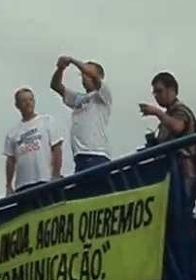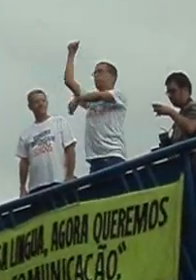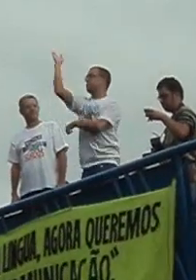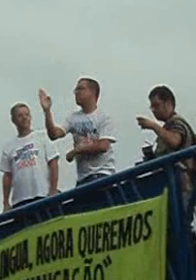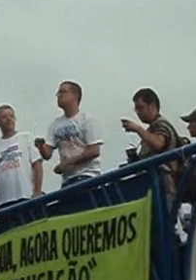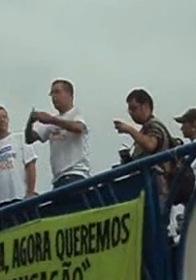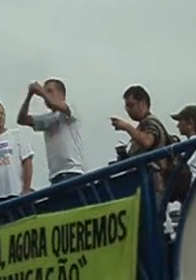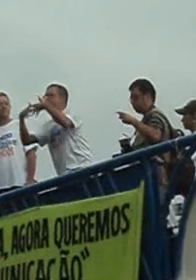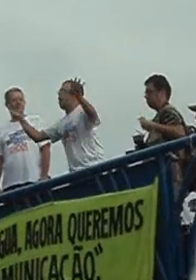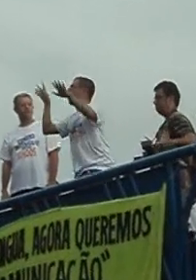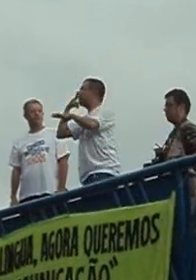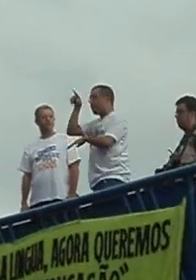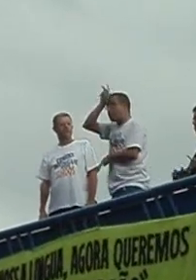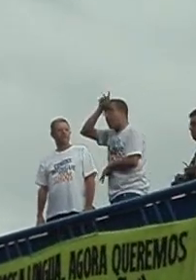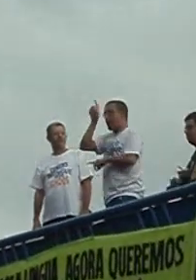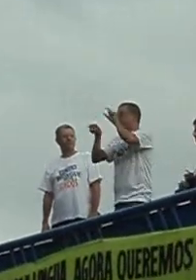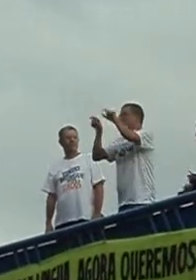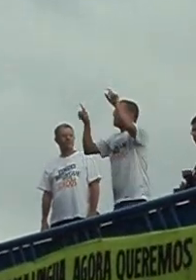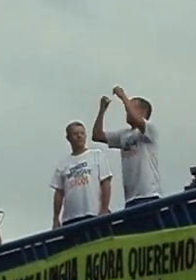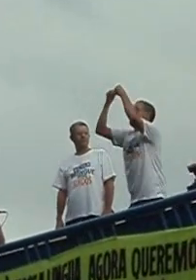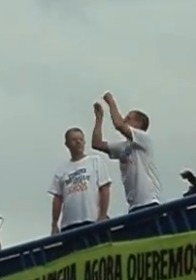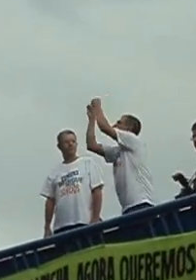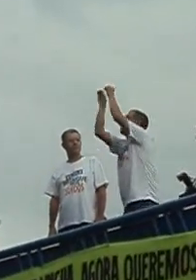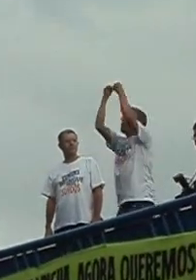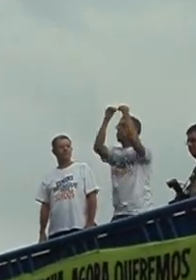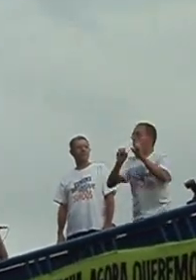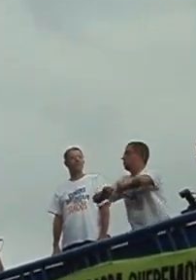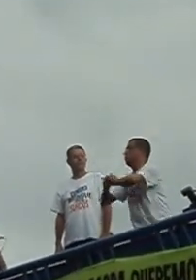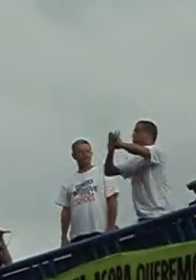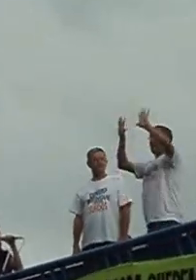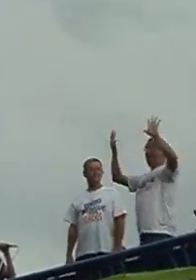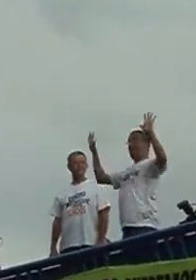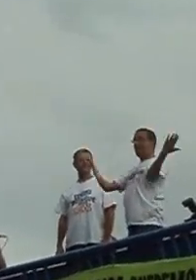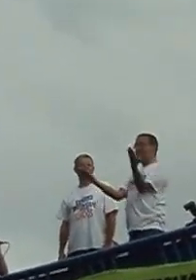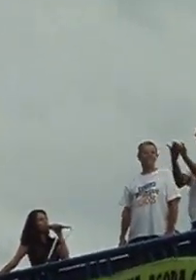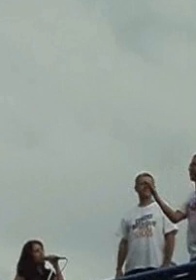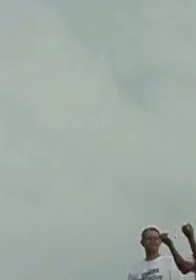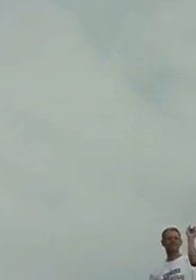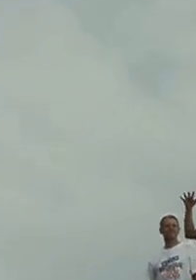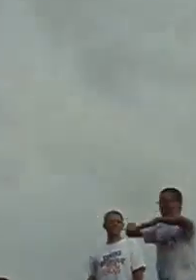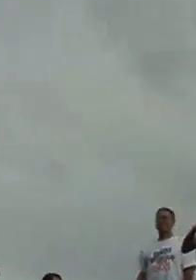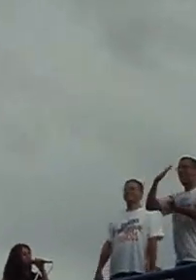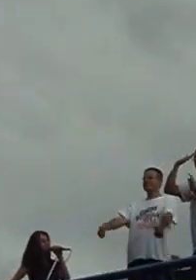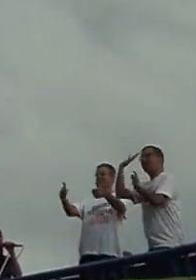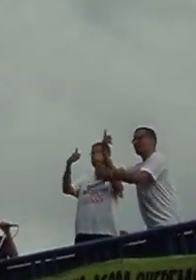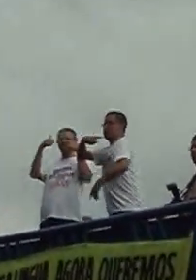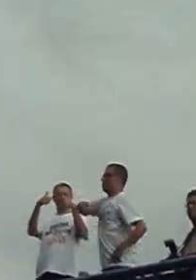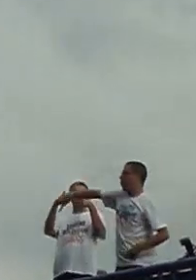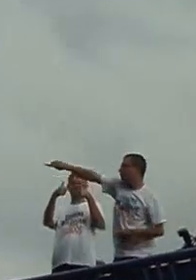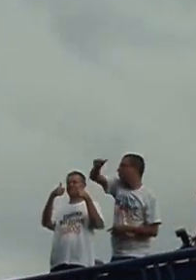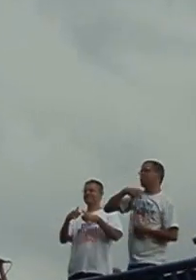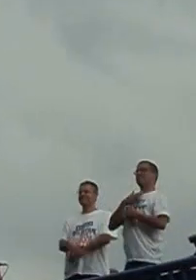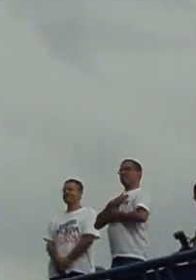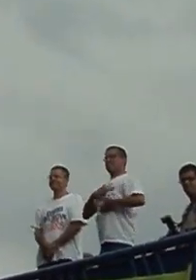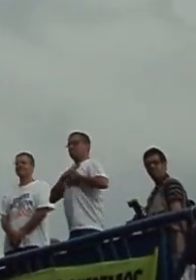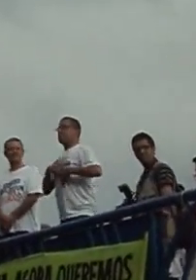dentro do INES, e falou que a gente precisa, nós precisamos nos mobilizar. E aí, como formiguinhas, a informação foi passando de surdo a surdo, e